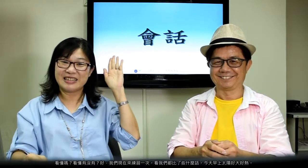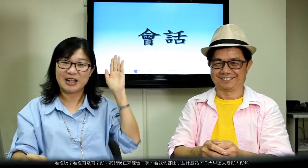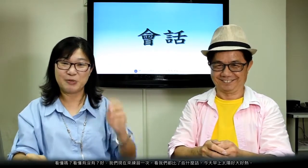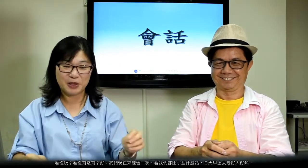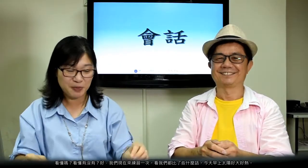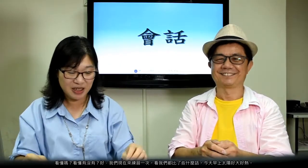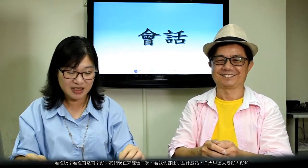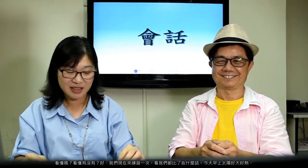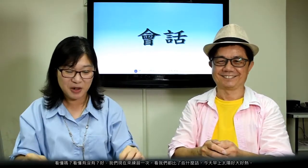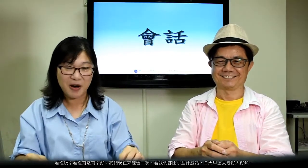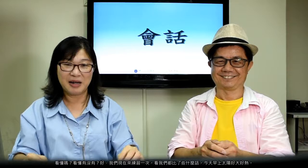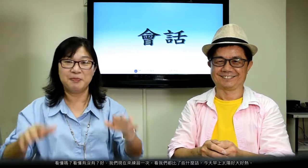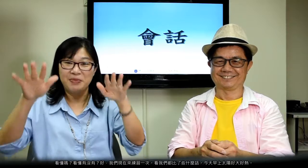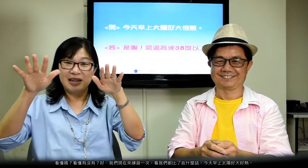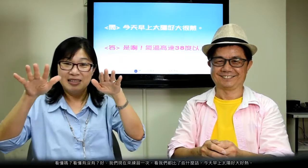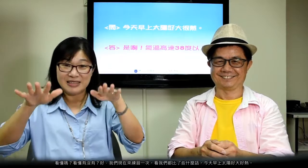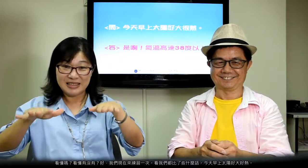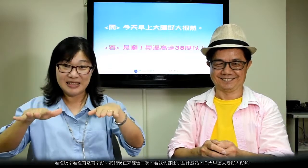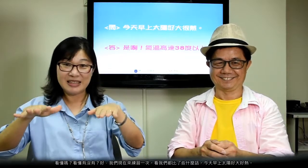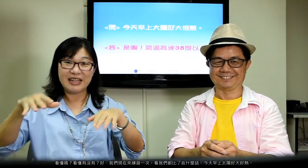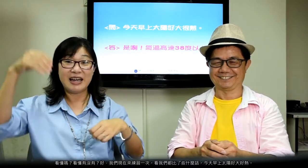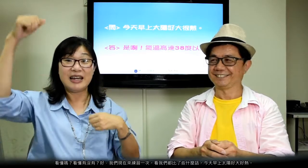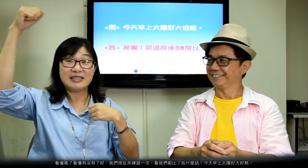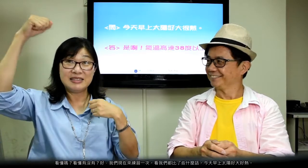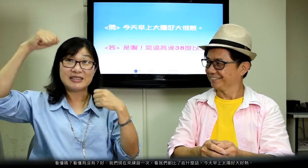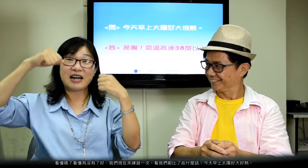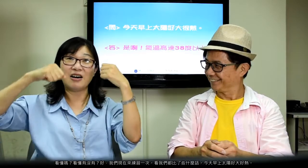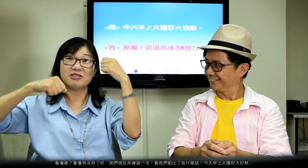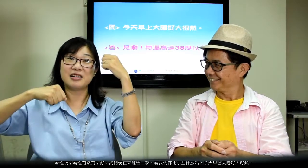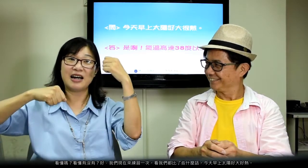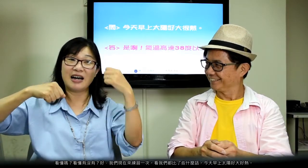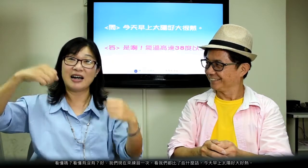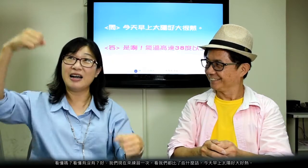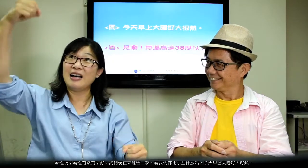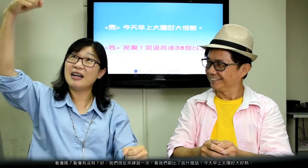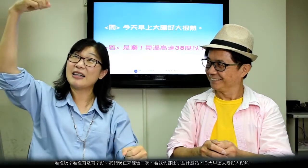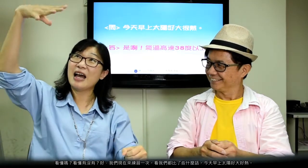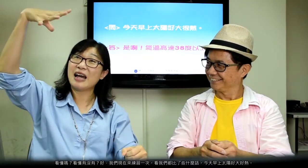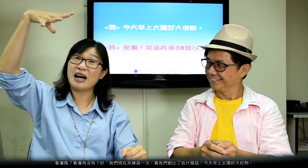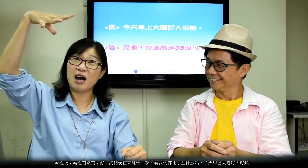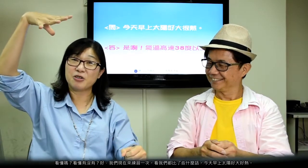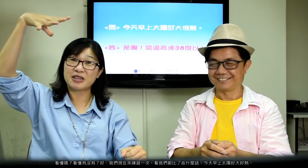看我们都比了些什么话。今天早上太阳好大，